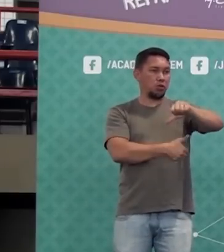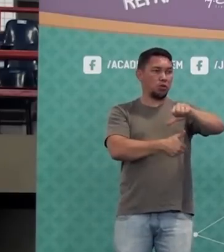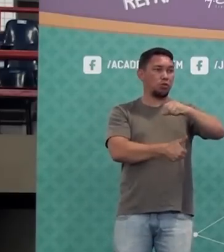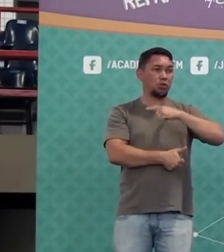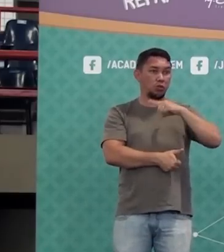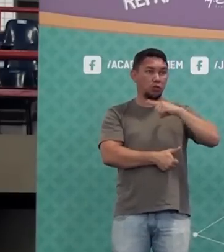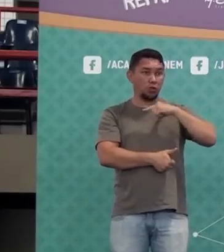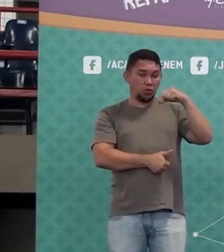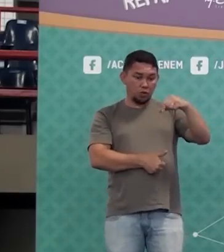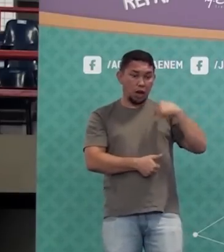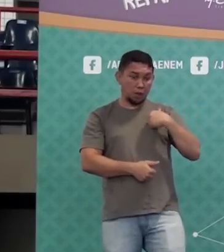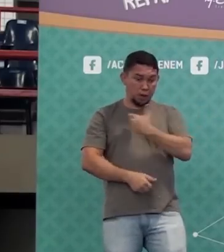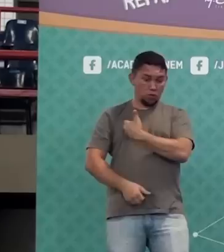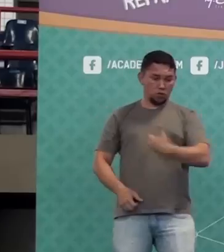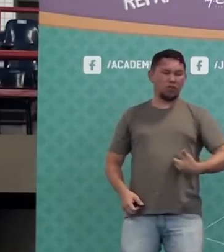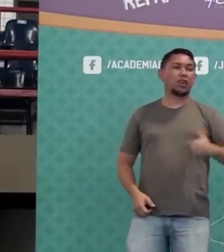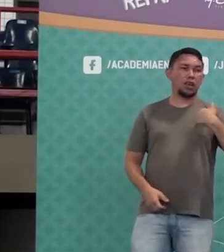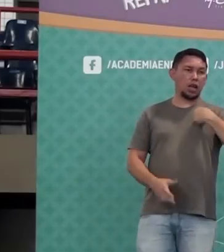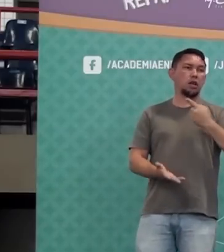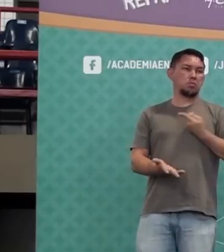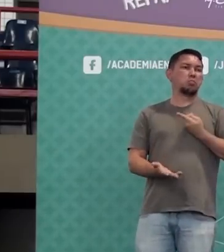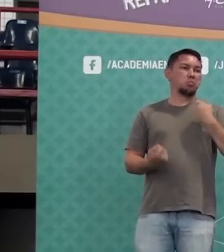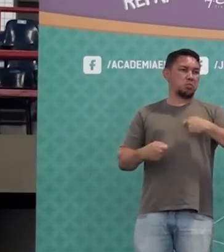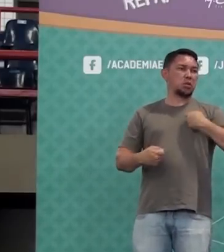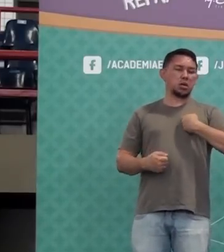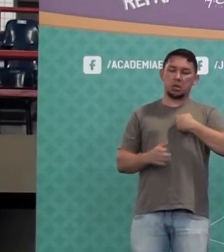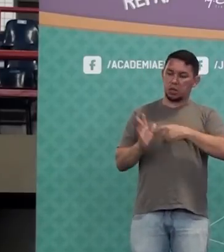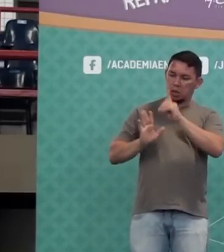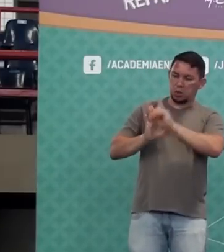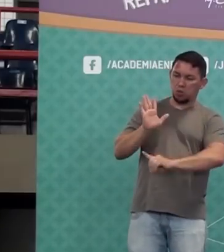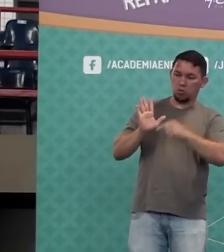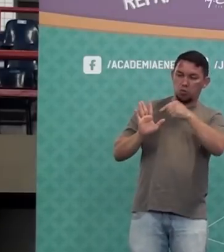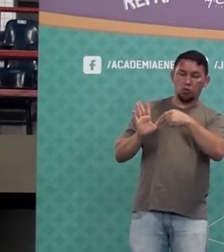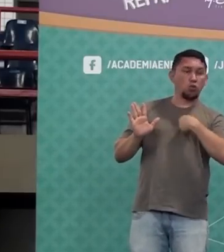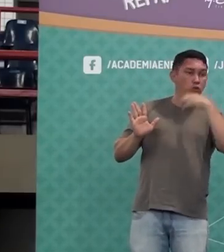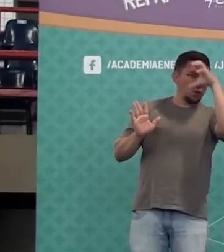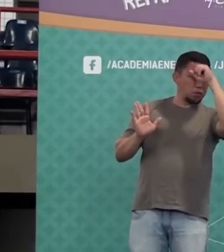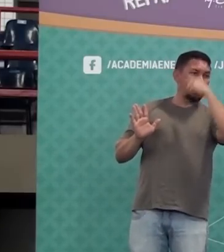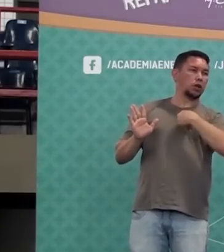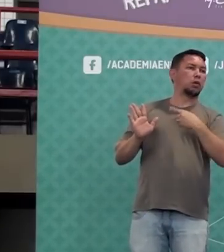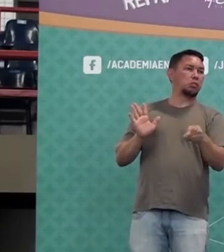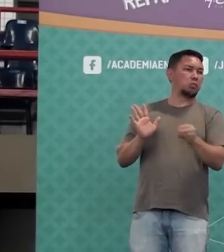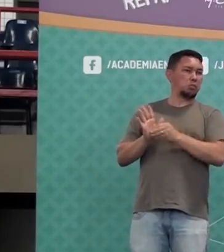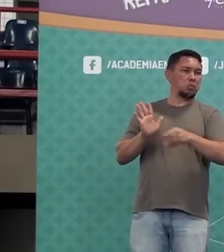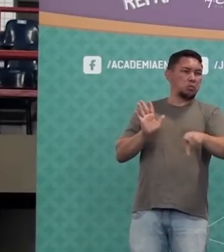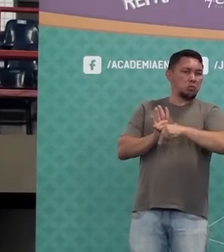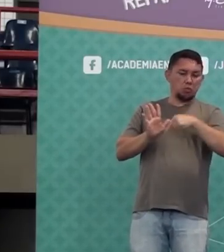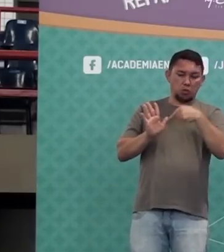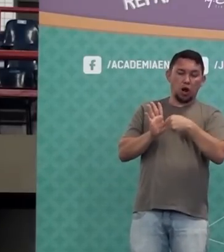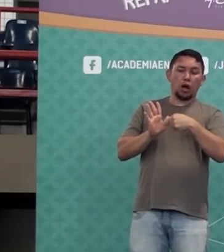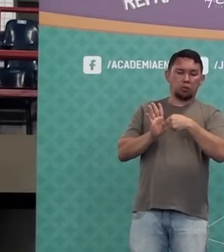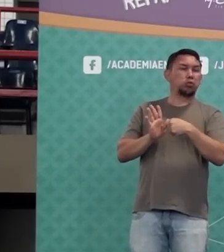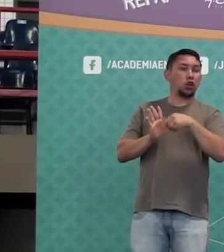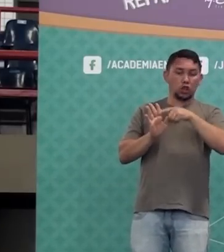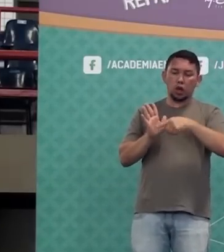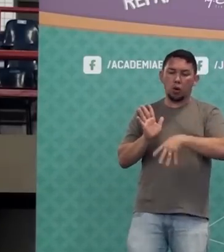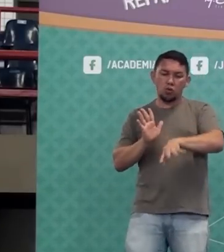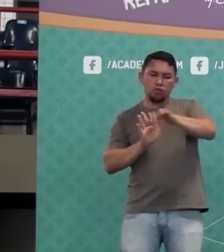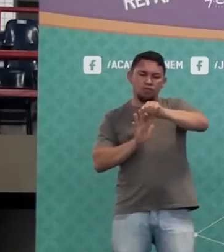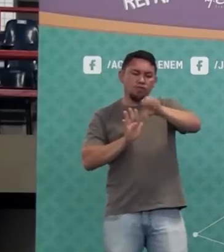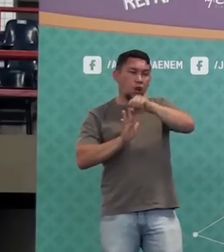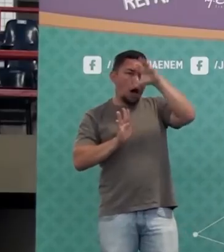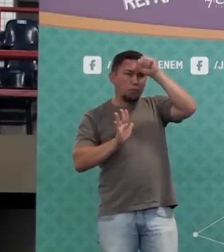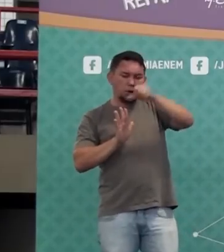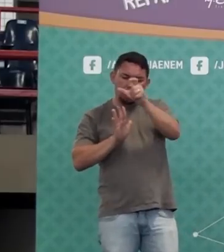matriculadas tenham acesso a um conhecimento devido e que a gente vá fazer uso desses